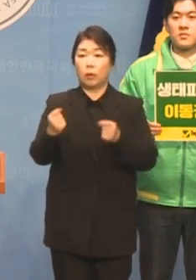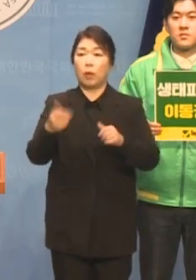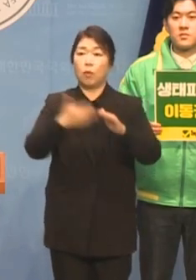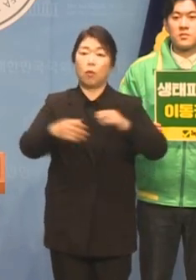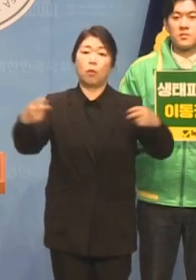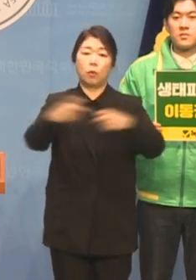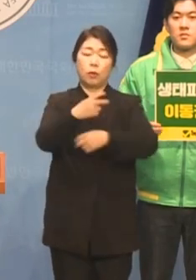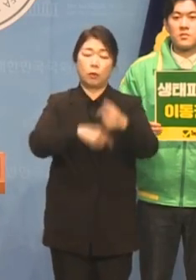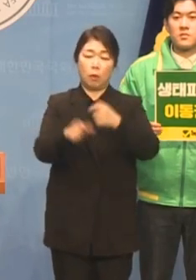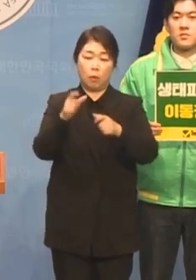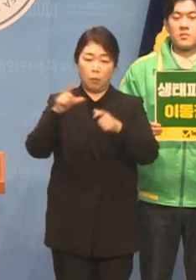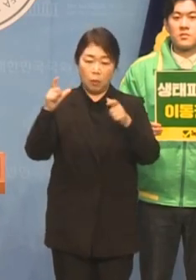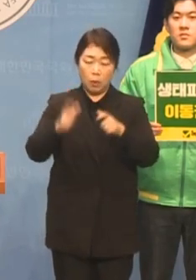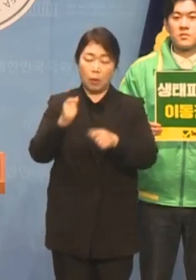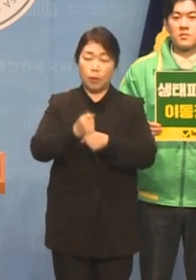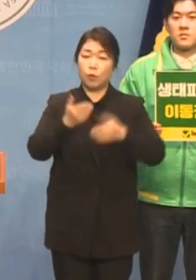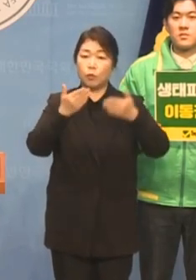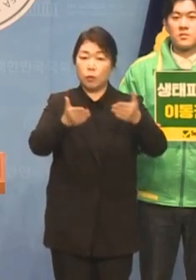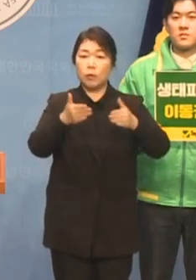강화하는 녹색정기의돌